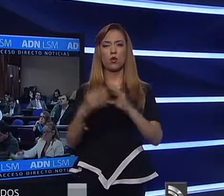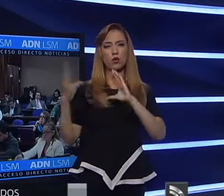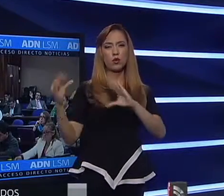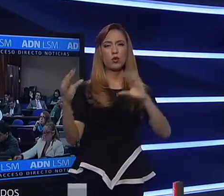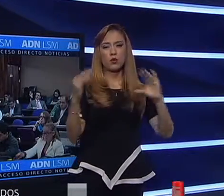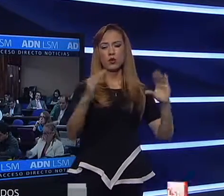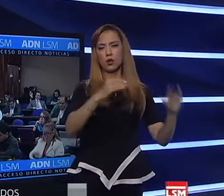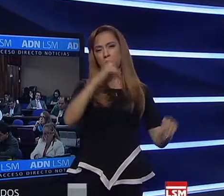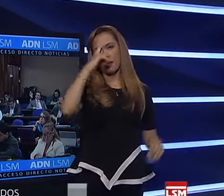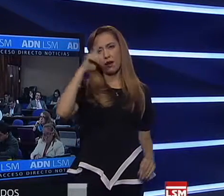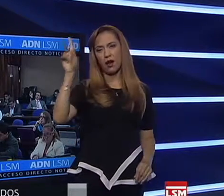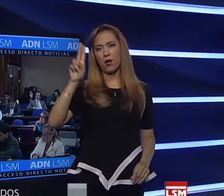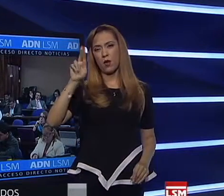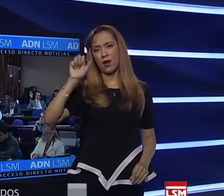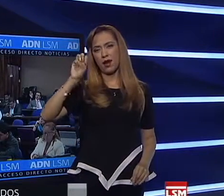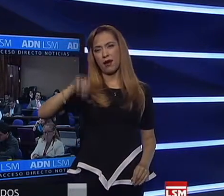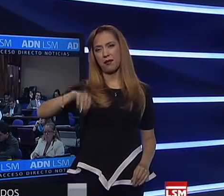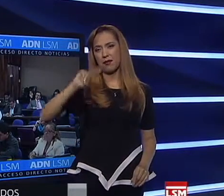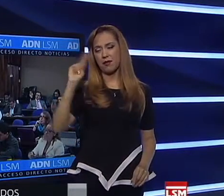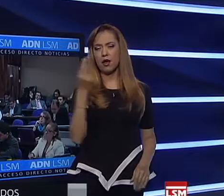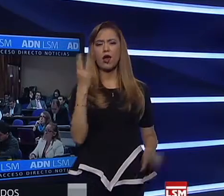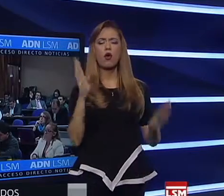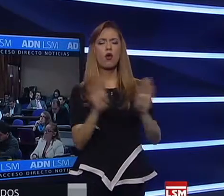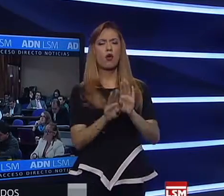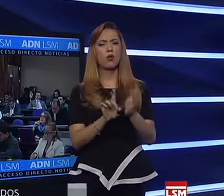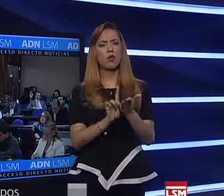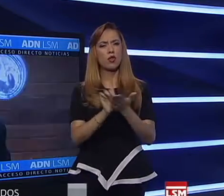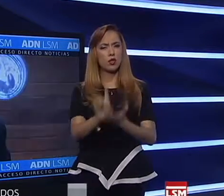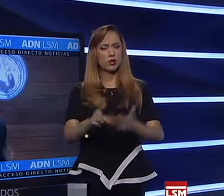Sistema Interamericano de Derechos Humanos, Héctor Fix-Zamudio.